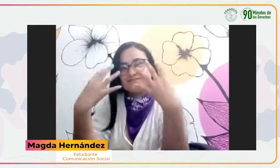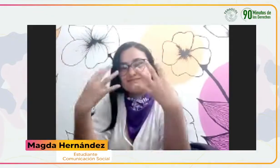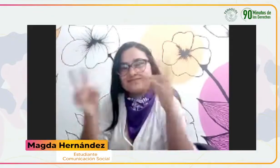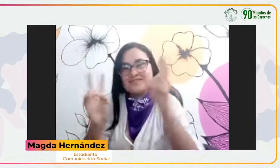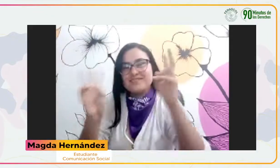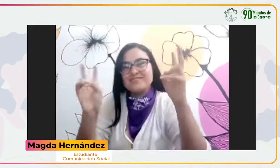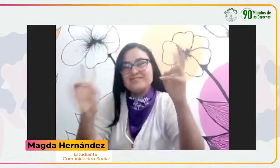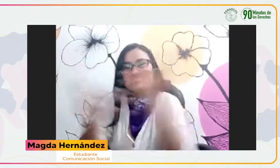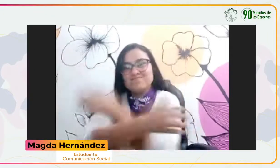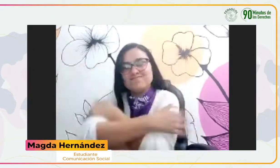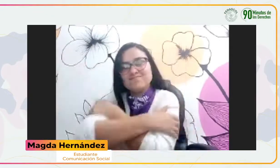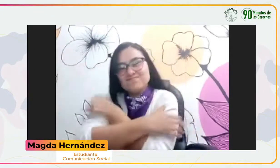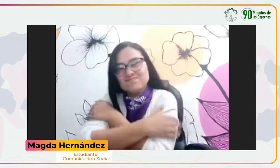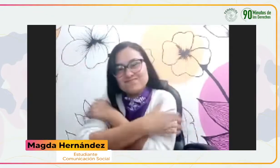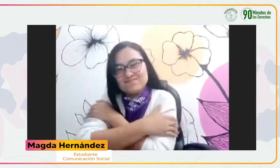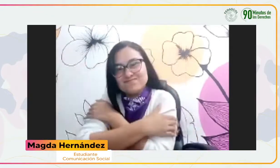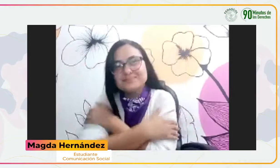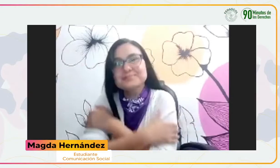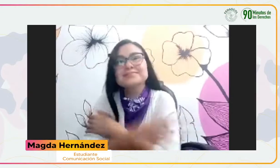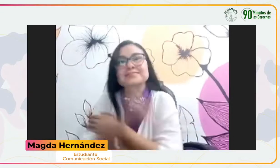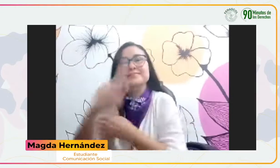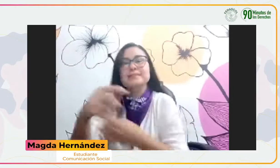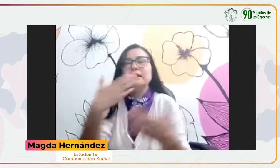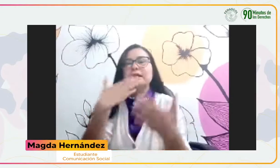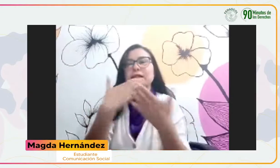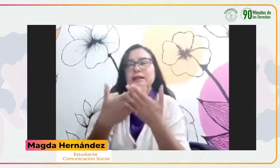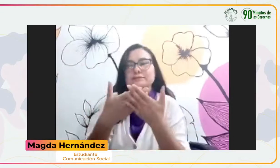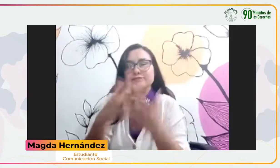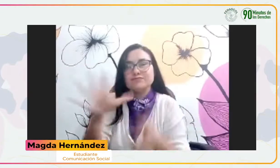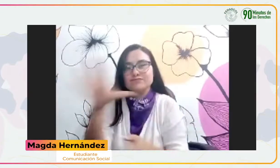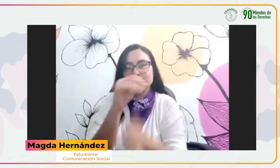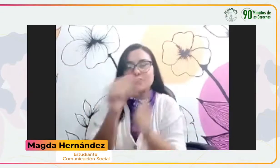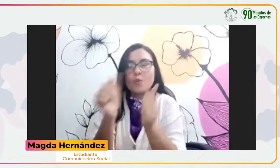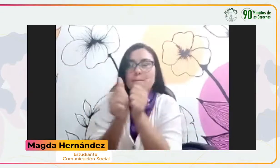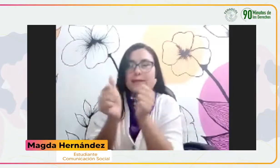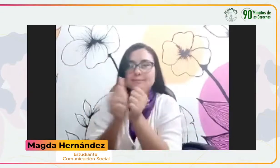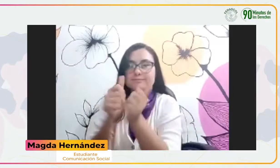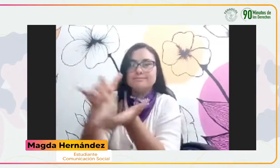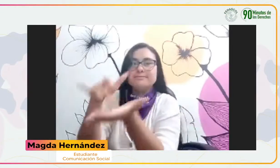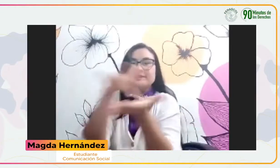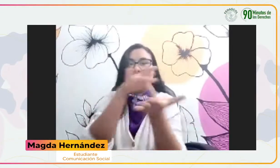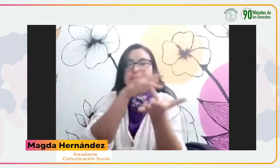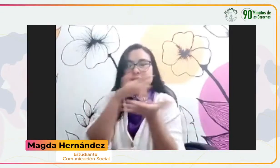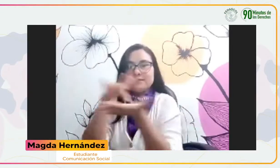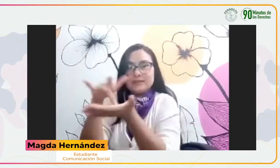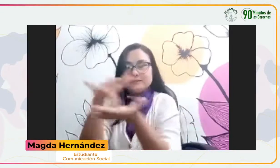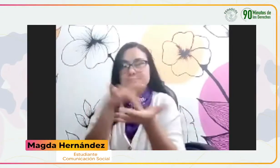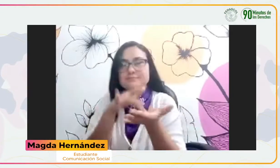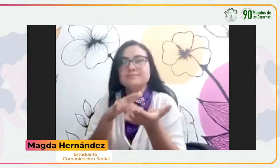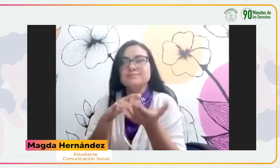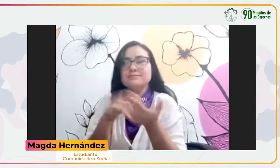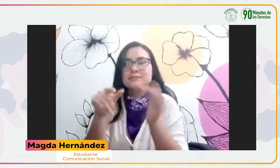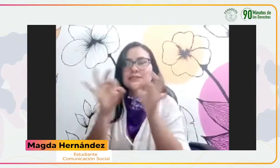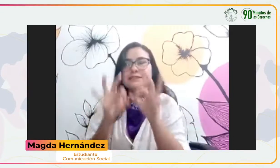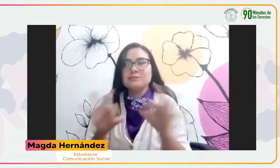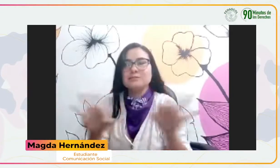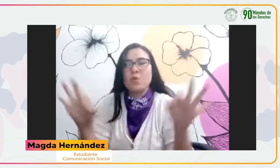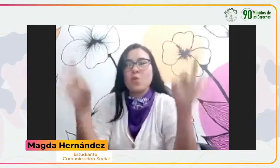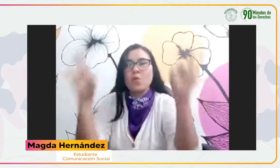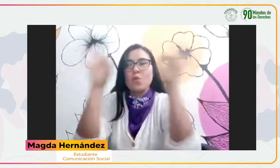Hola a todos los que nos están viendo en este en vivo. Un abrazo. Quiero agradecerles a todos por su compañía y en